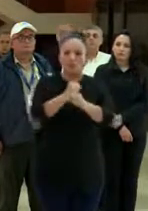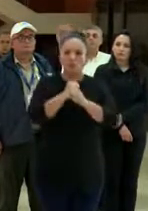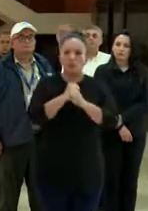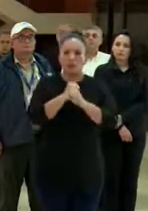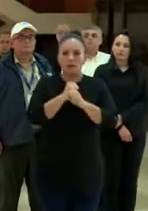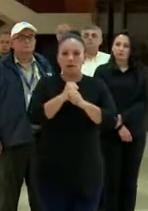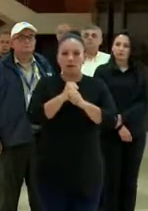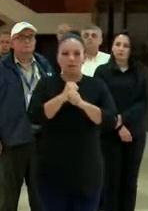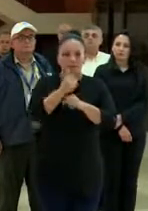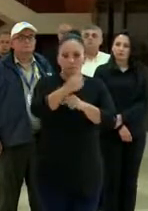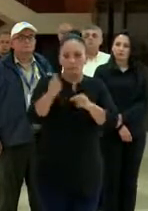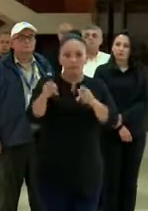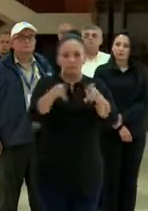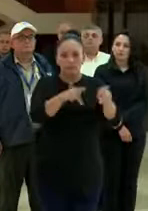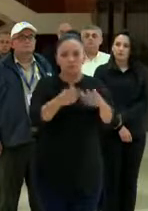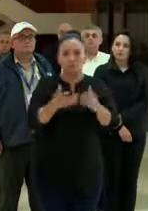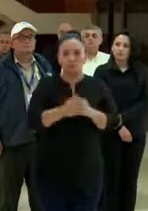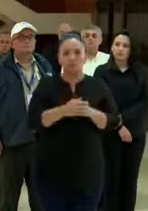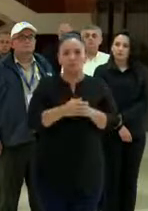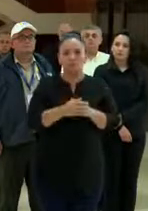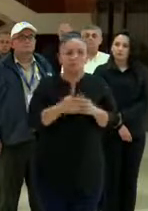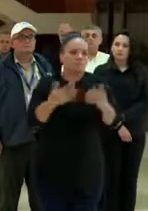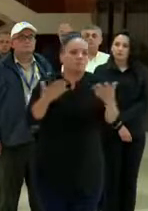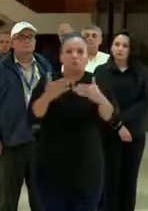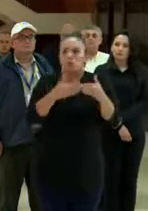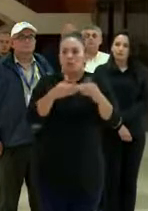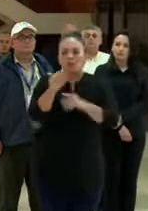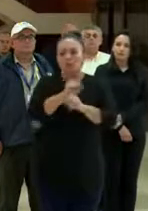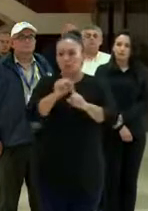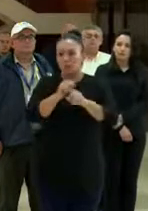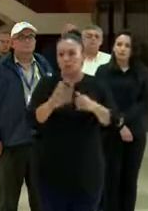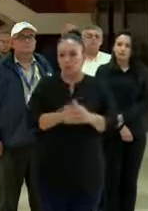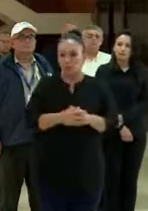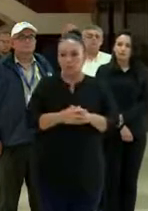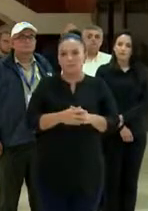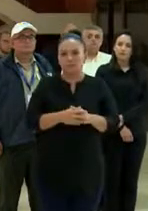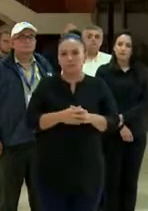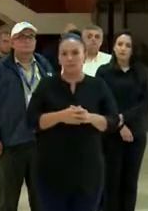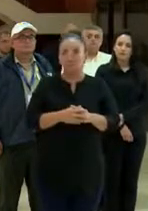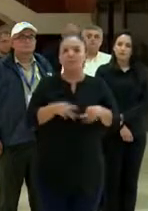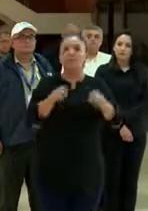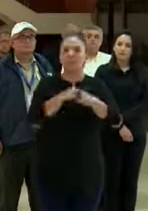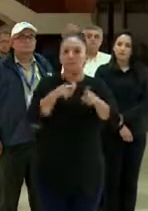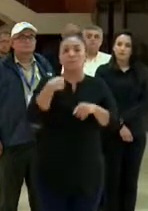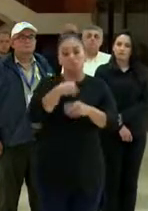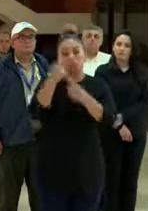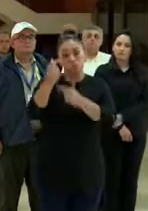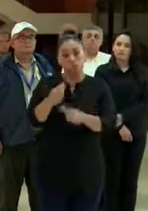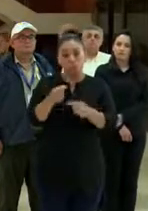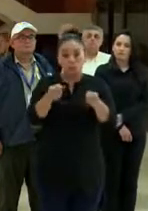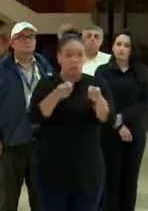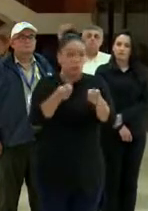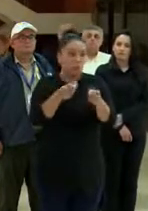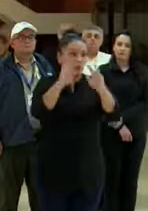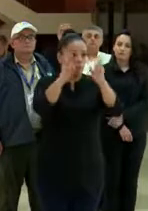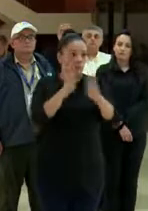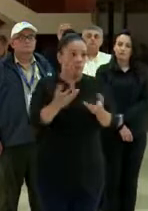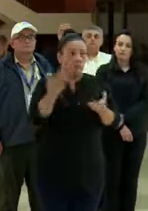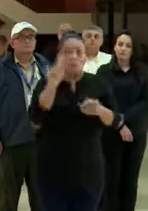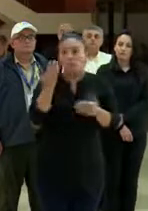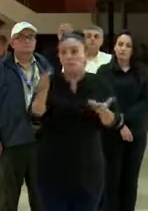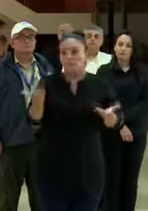incluso a ellos cualquier situación, y además que Hacienda lleve un control, porque en realidad para nadie es un